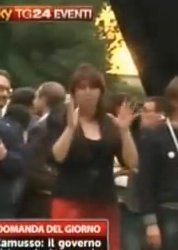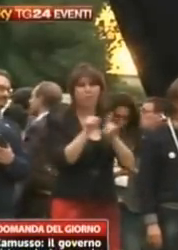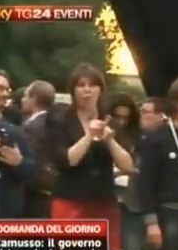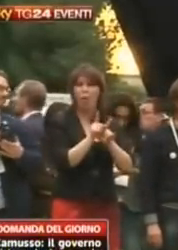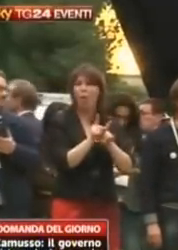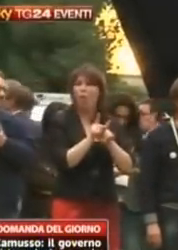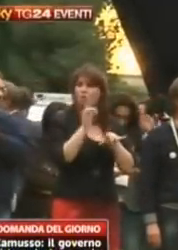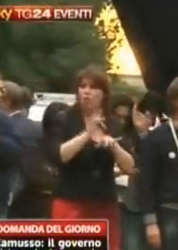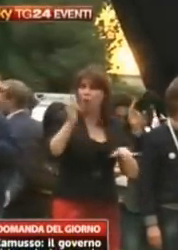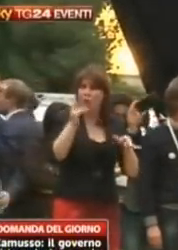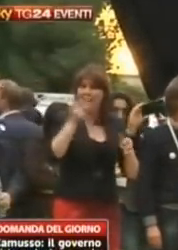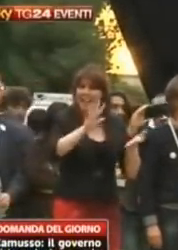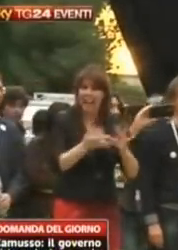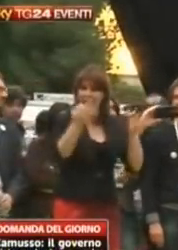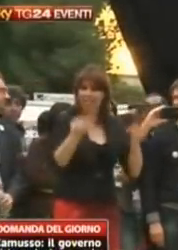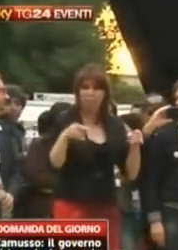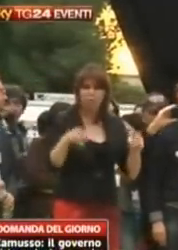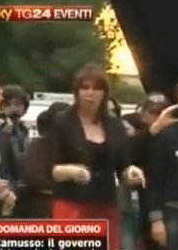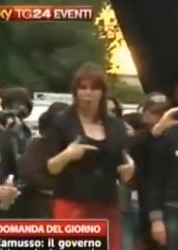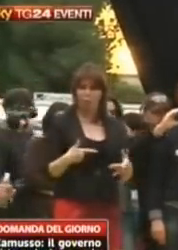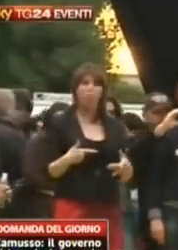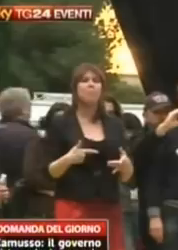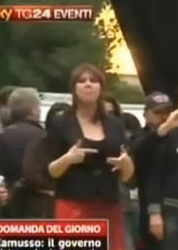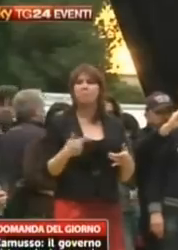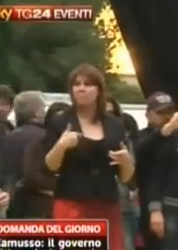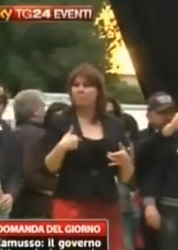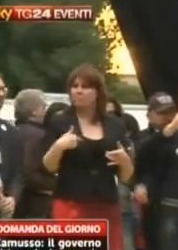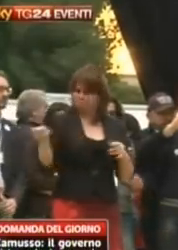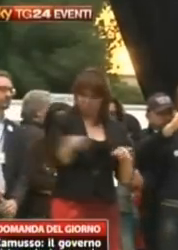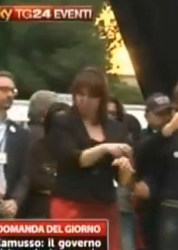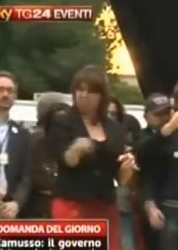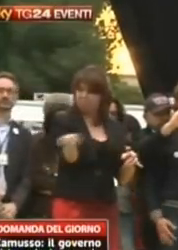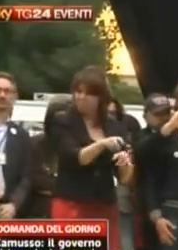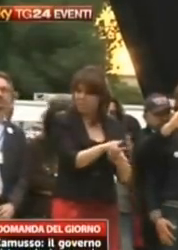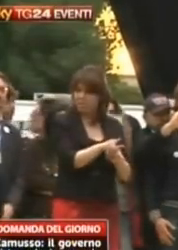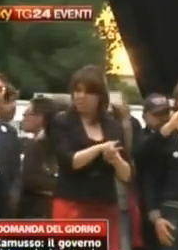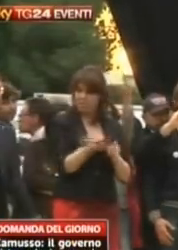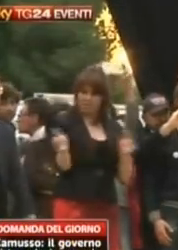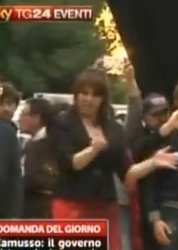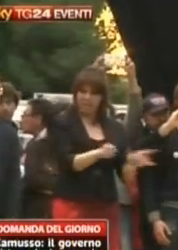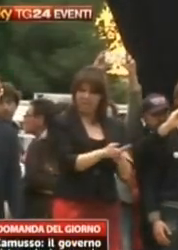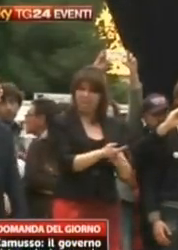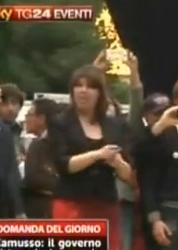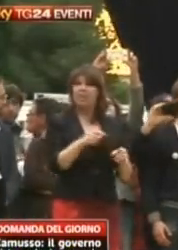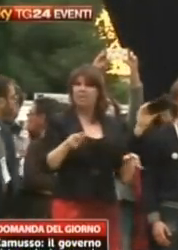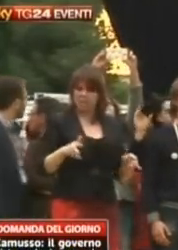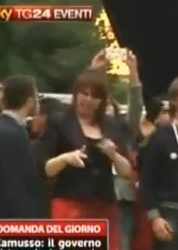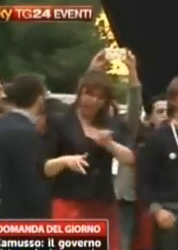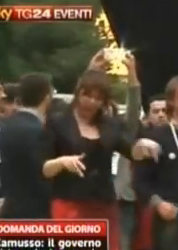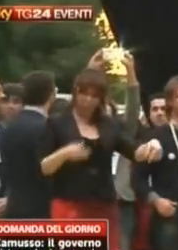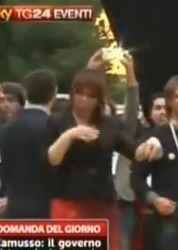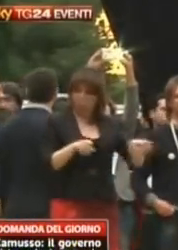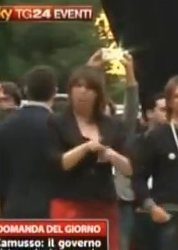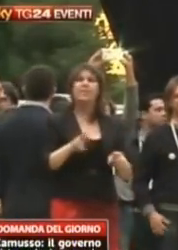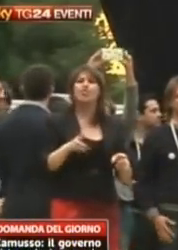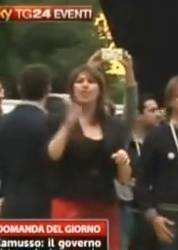succedendo. Sta succedendo. Io arrivo dalla Sicilia, dalla Sardegna. Migliaia di persone in Sicilia, migliaia di